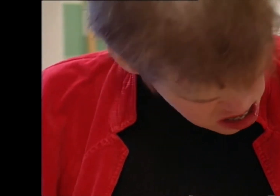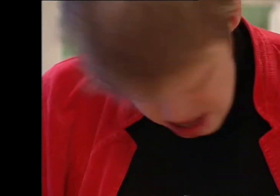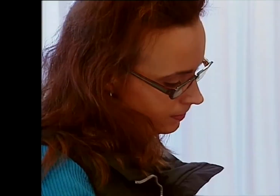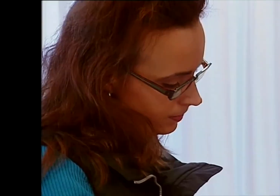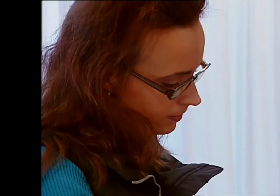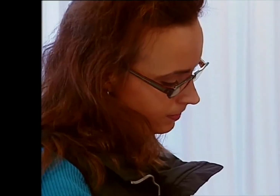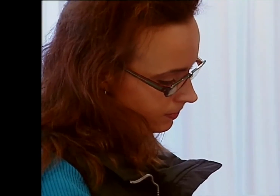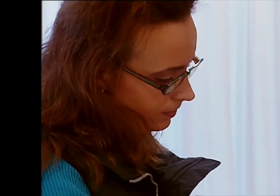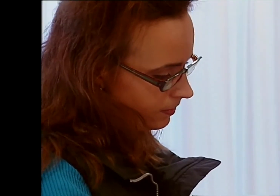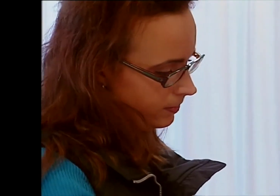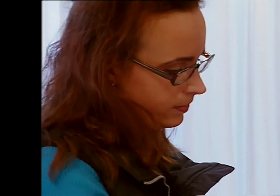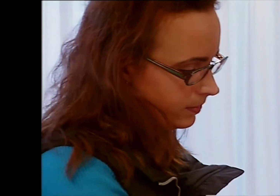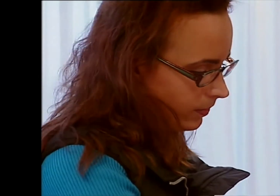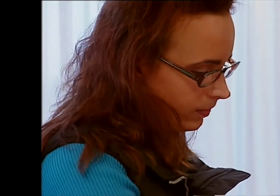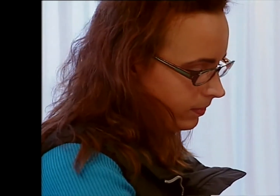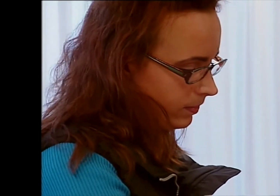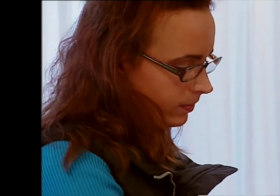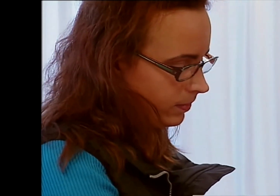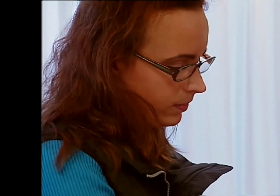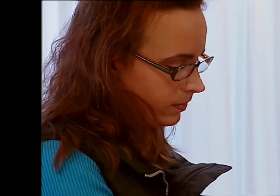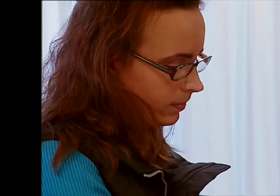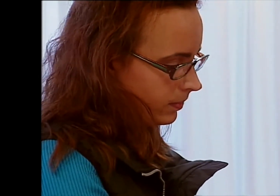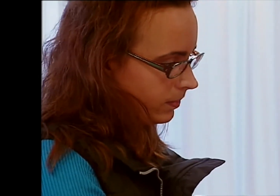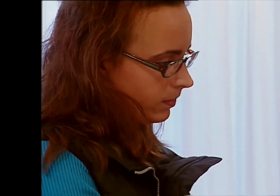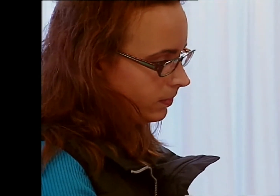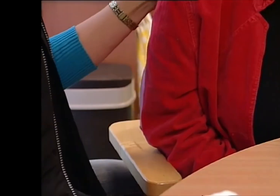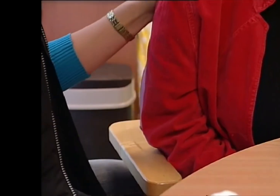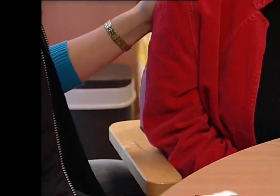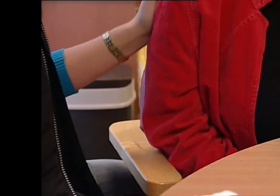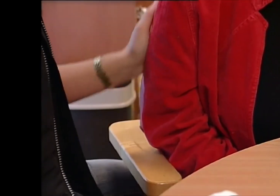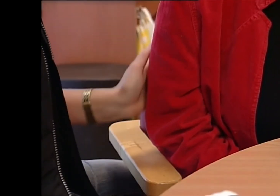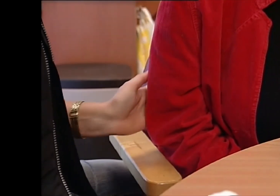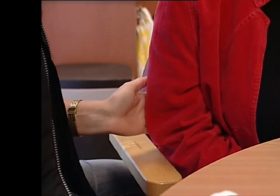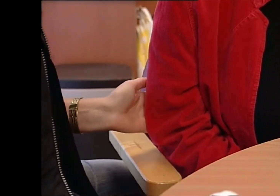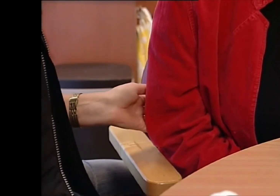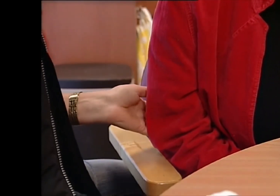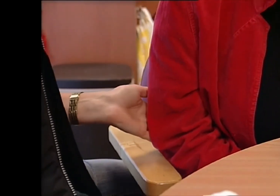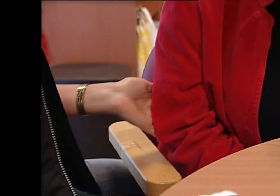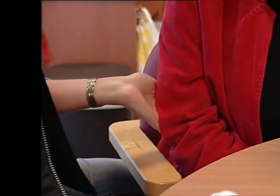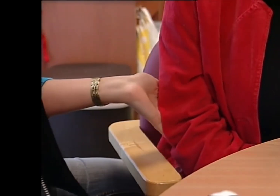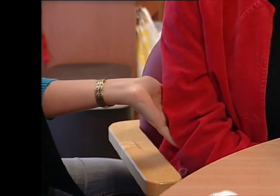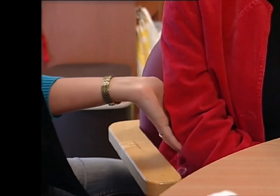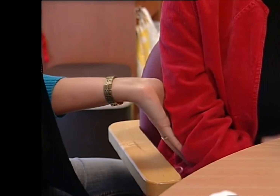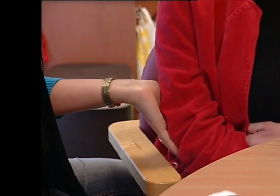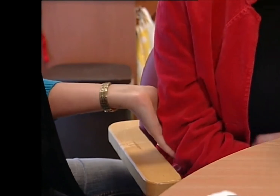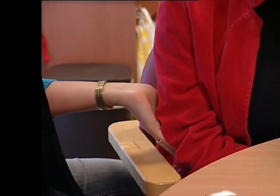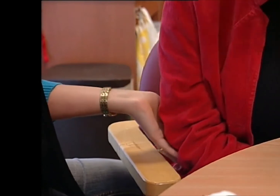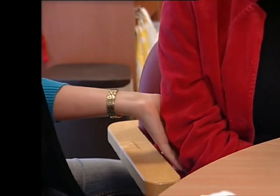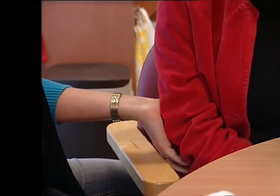Ik stimuleer haar om zelf het initiatief te nemen. Joyce neemt ruim de tijd voor Tineke. De tijd hebben